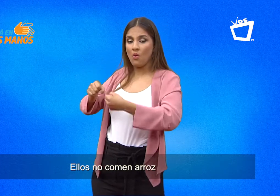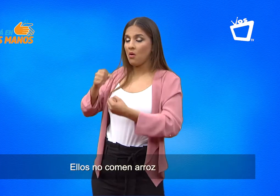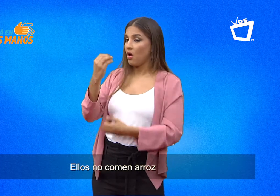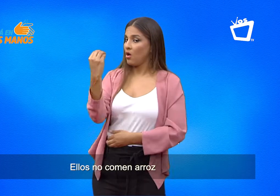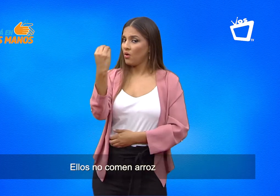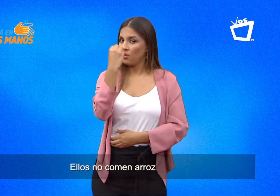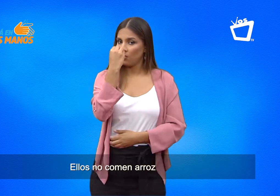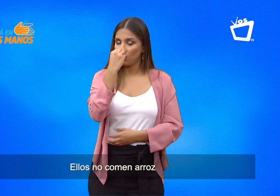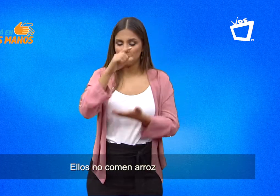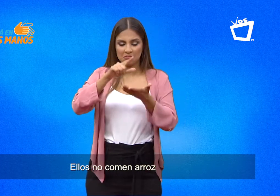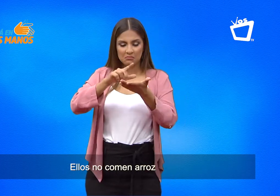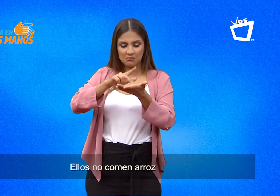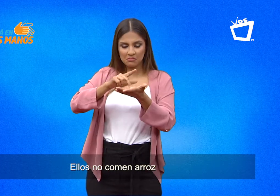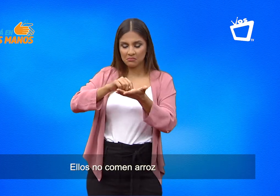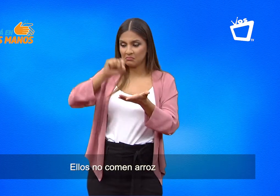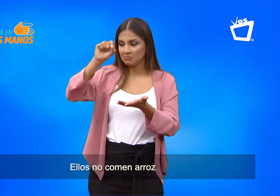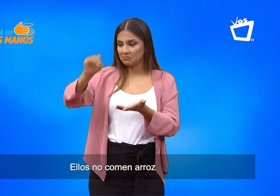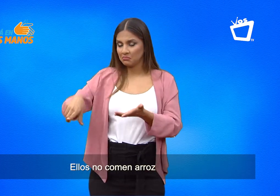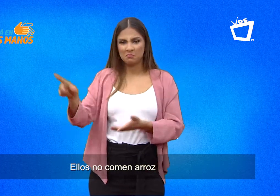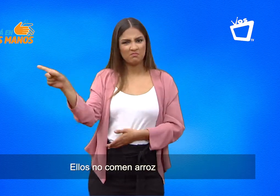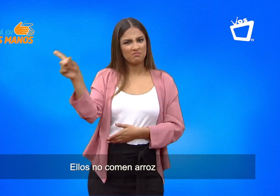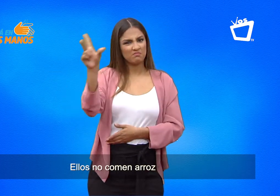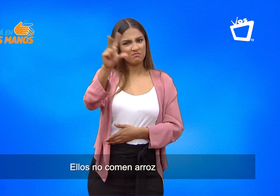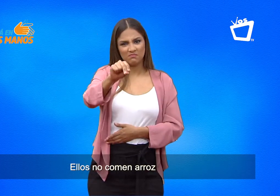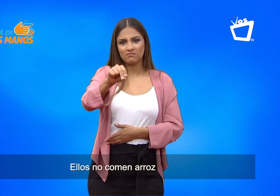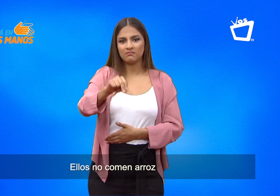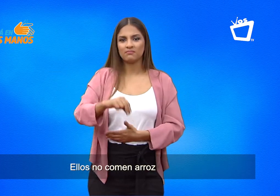Ellos no comen arroz.